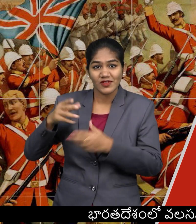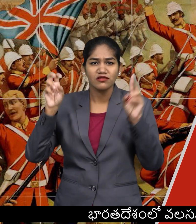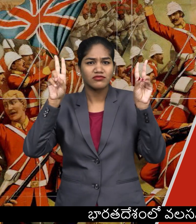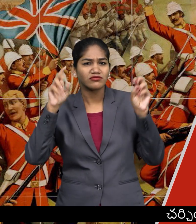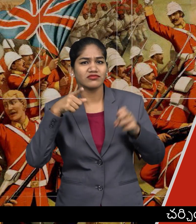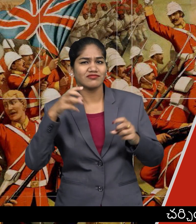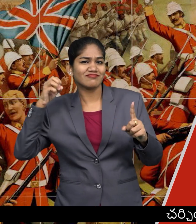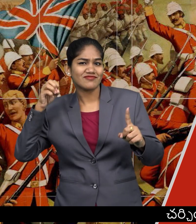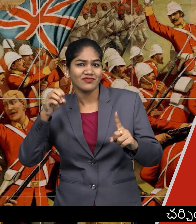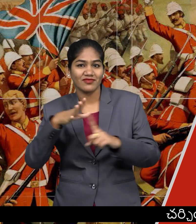అంశంపై చర్చించబోతున్నాం.